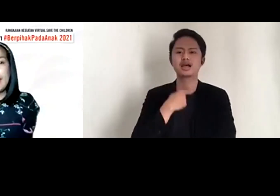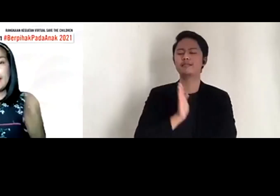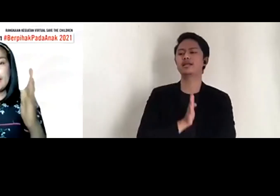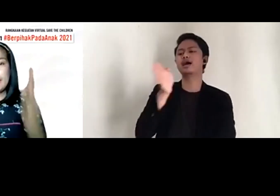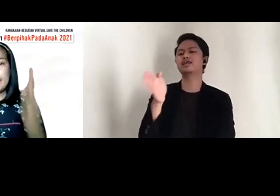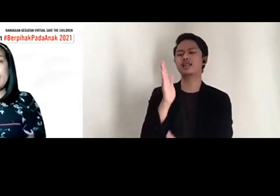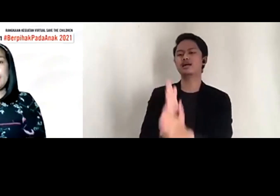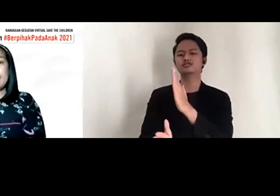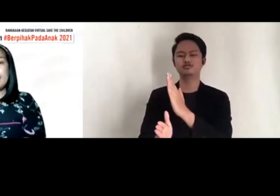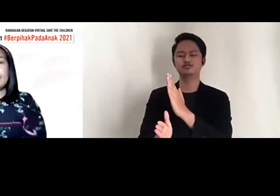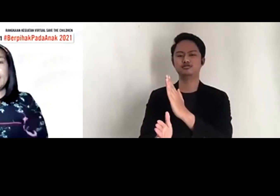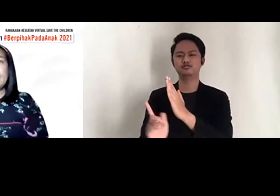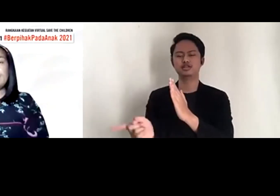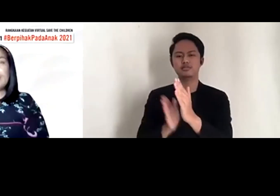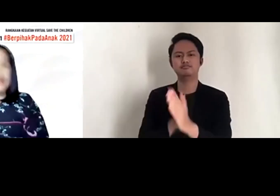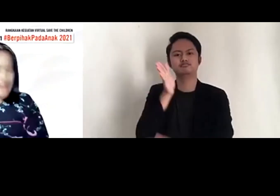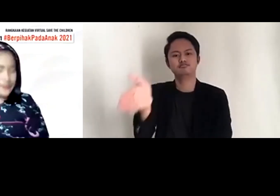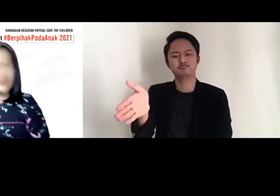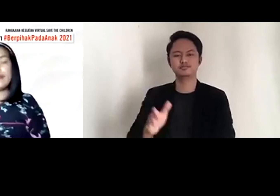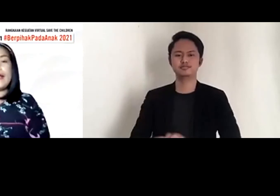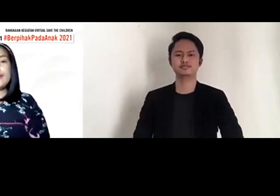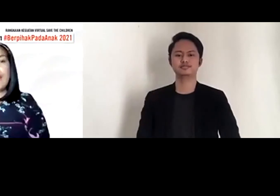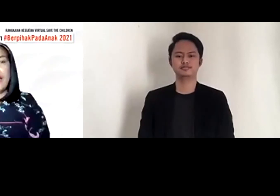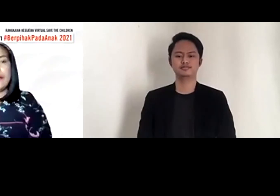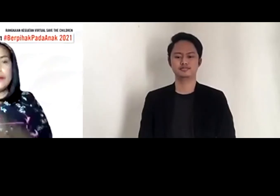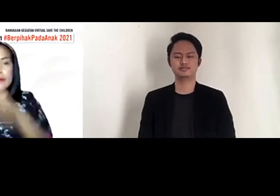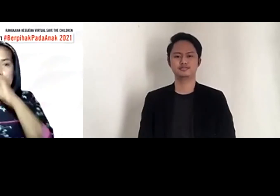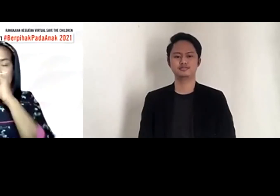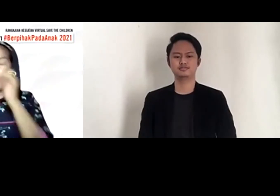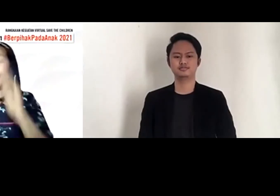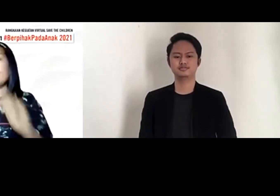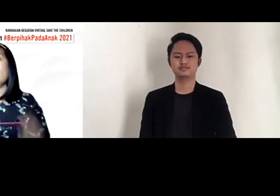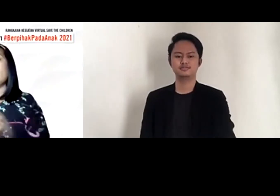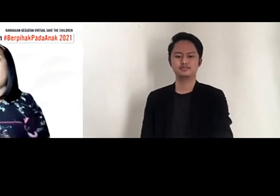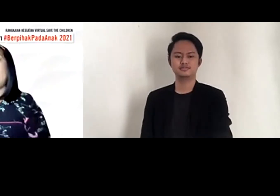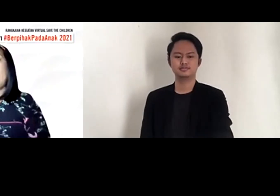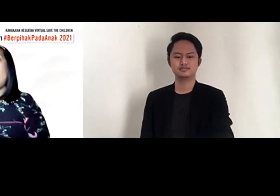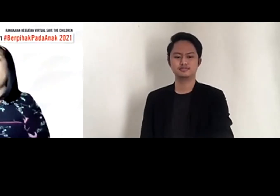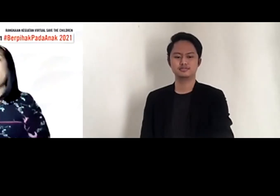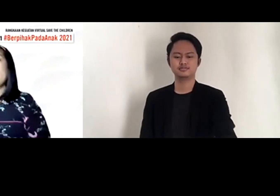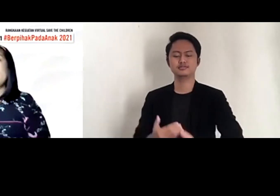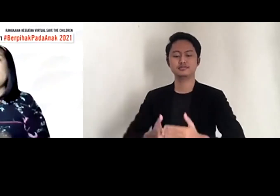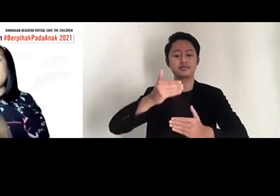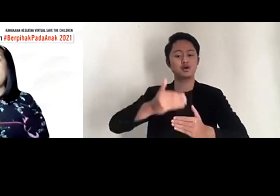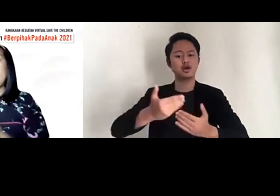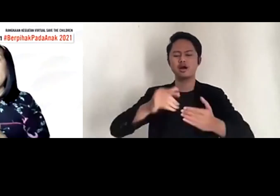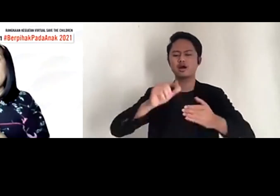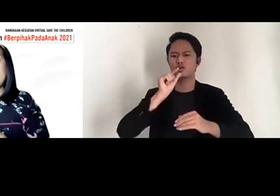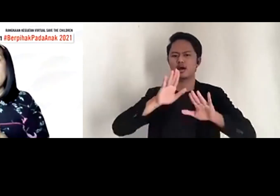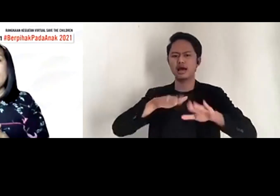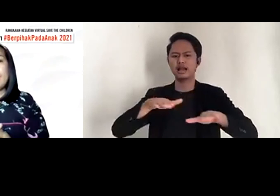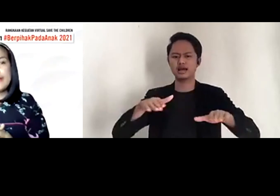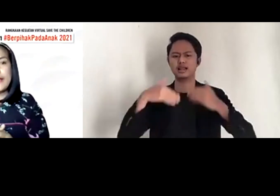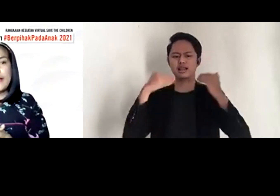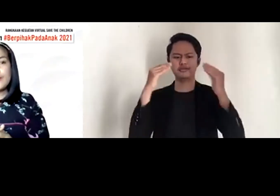ambil tindakan dan kami pergi. Itu saja. Dan juga yang berikut untuk anak-anak di tingkat